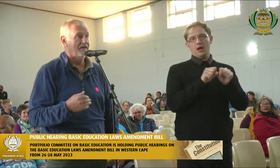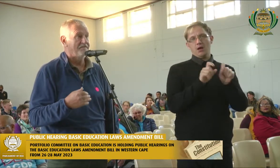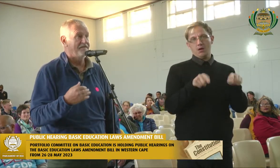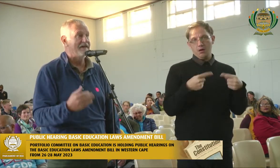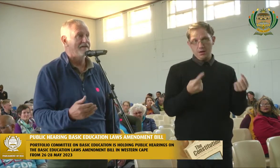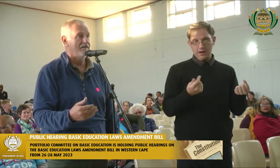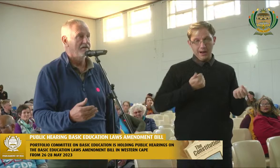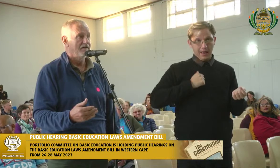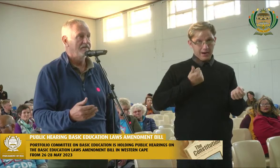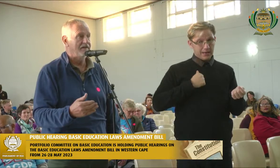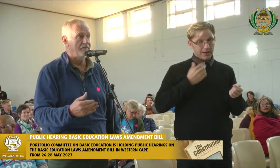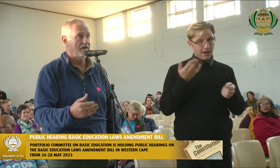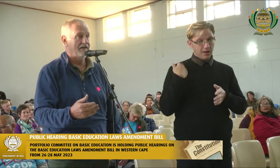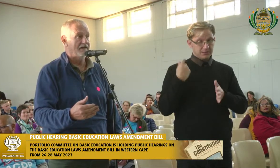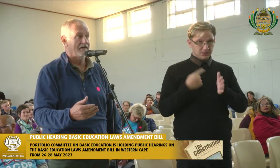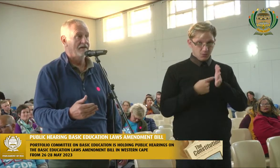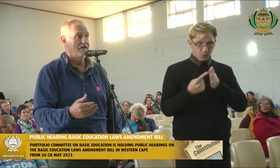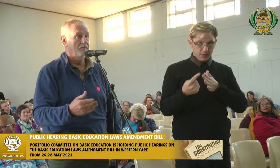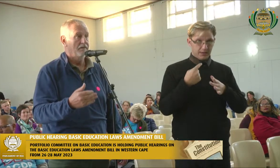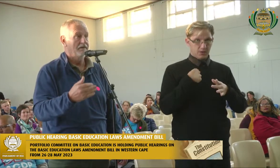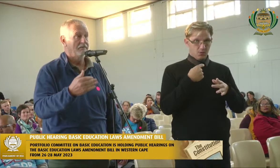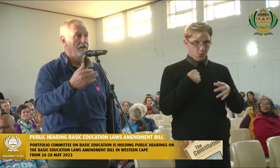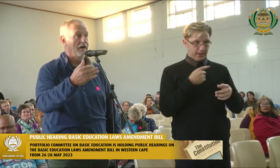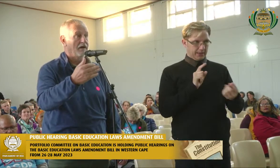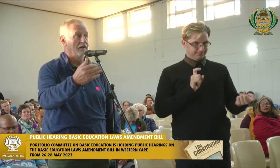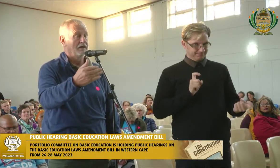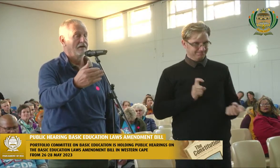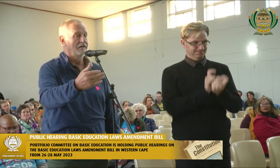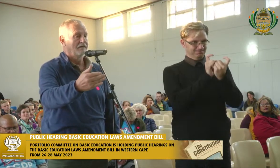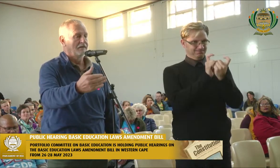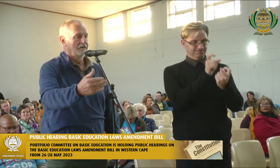het ons gewen teen meneer